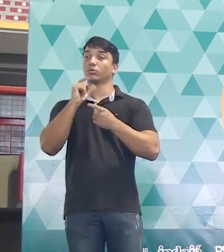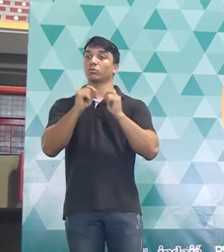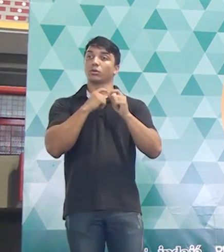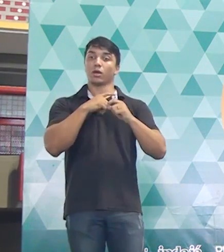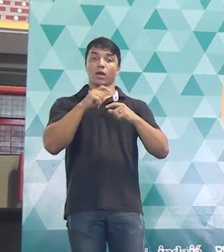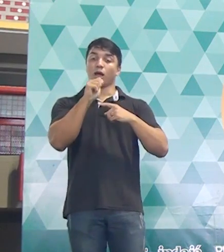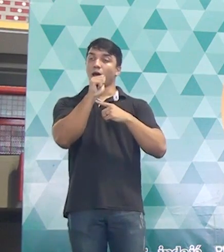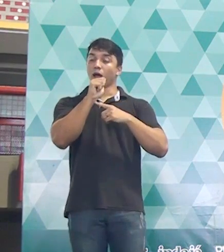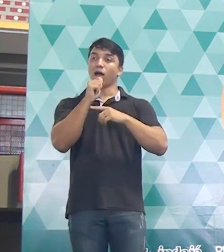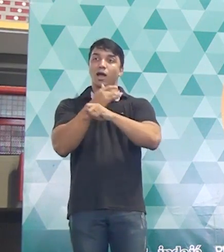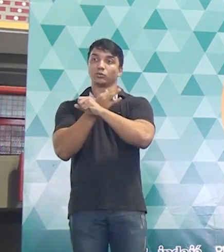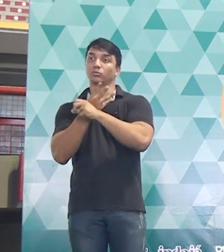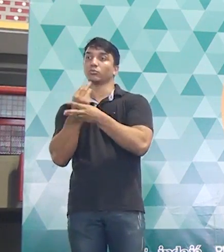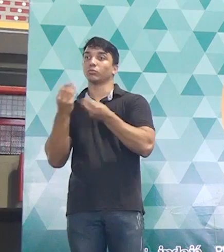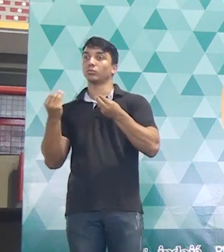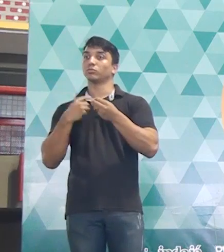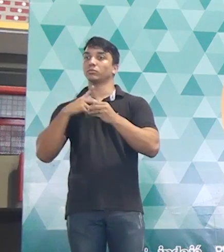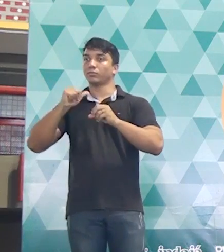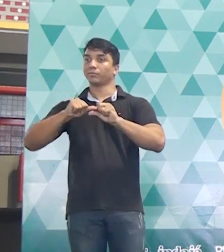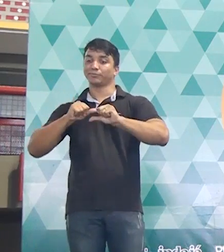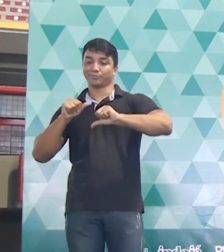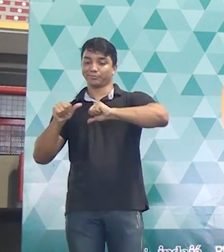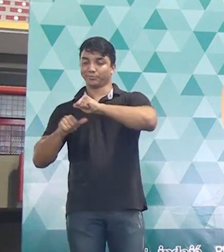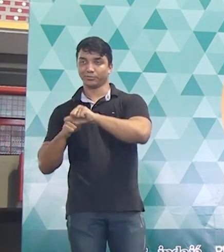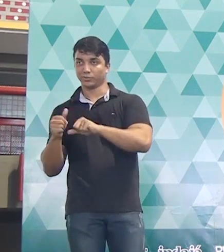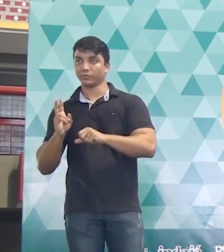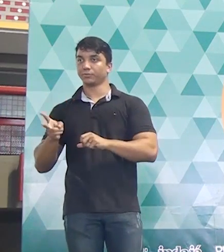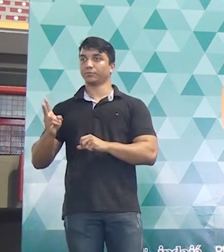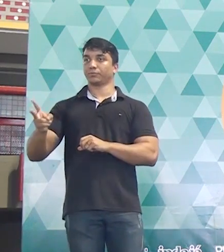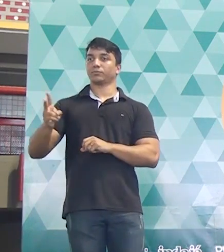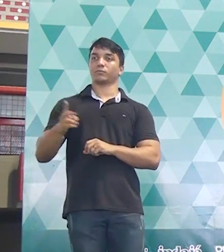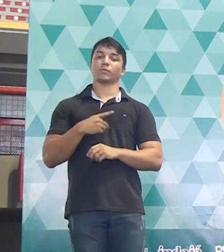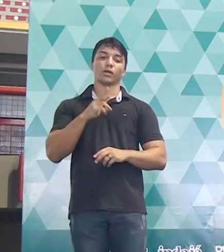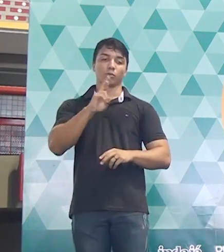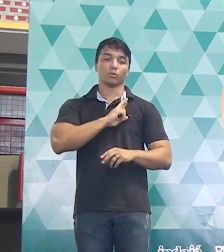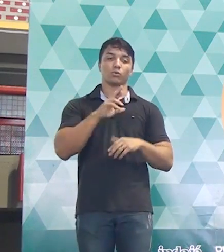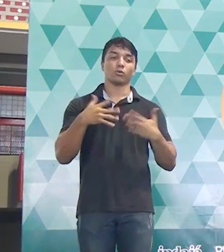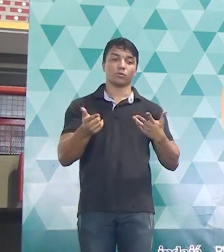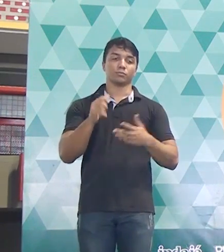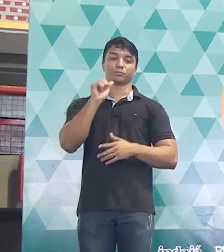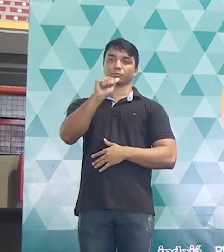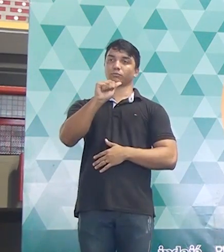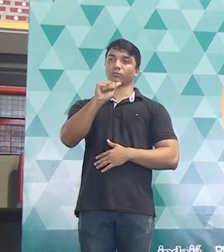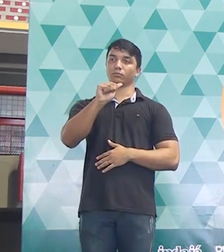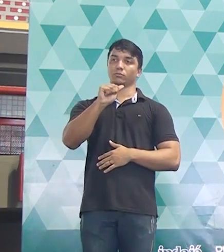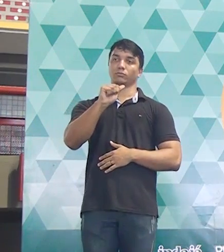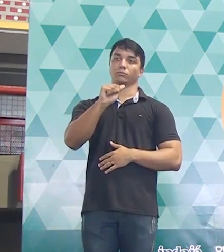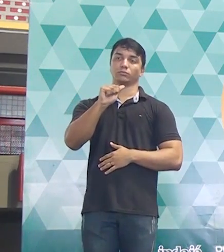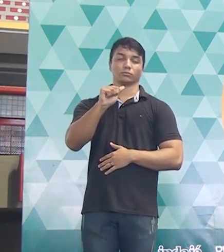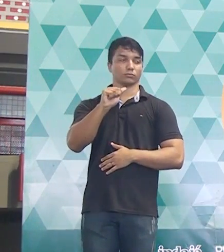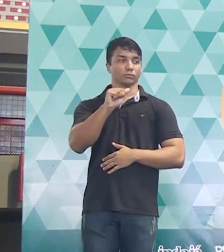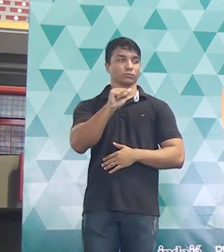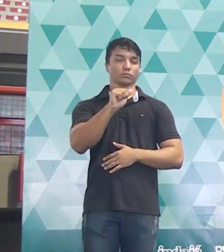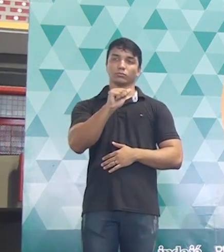ácido carbônico tornará o pH da solução ácido. Letra A, pessoal. Como é que eu resolvi essa